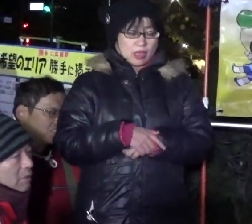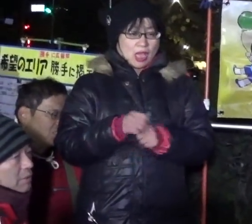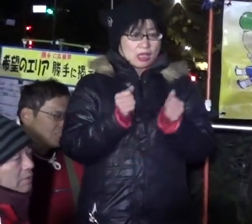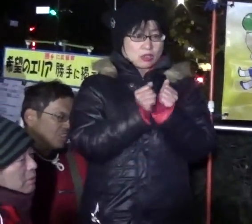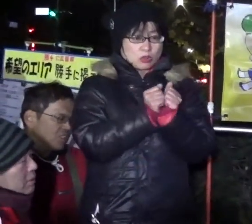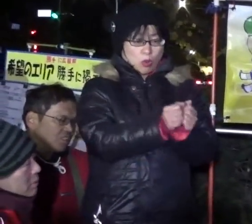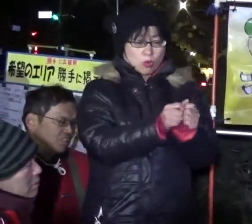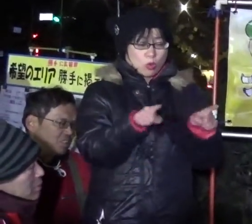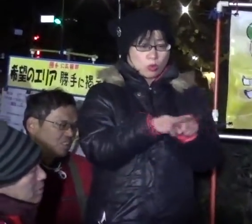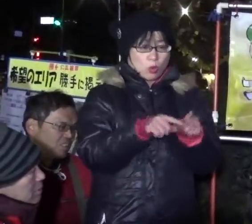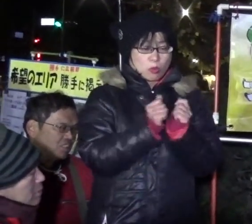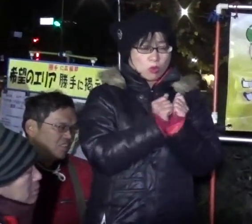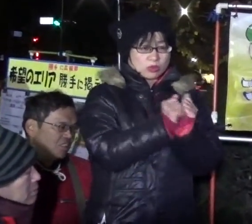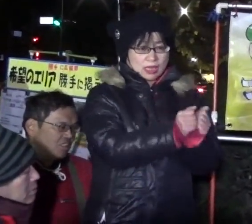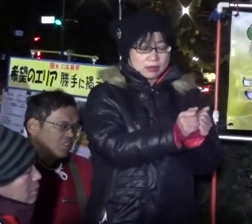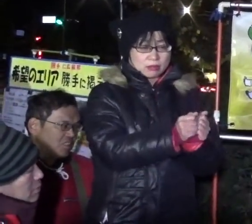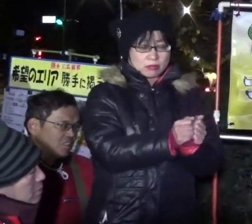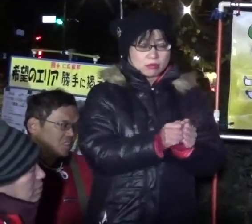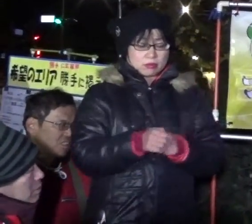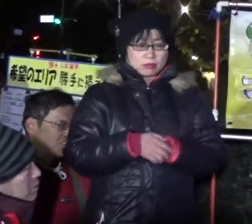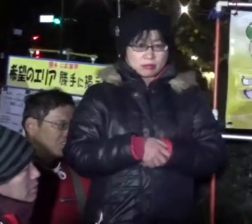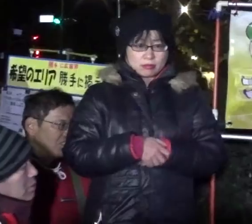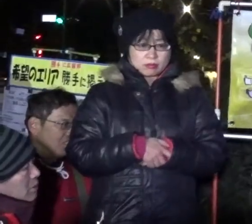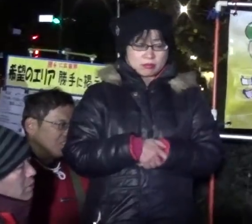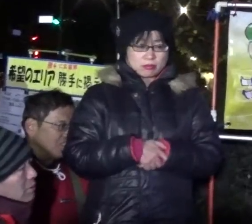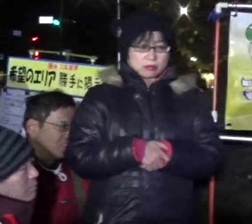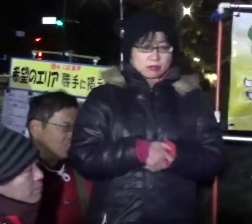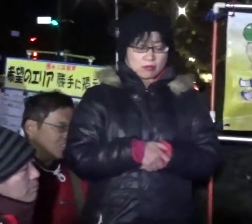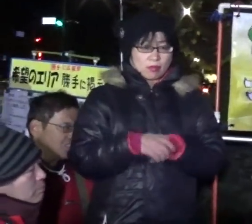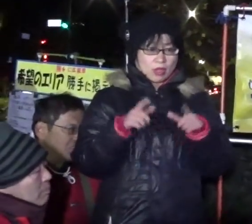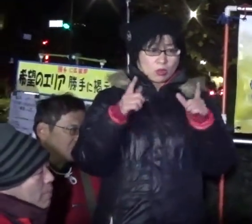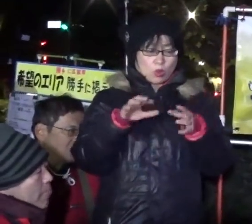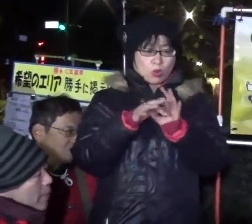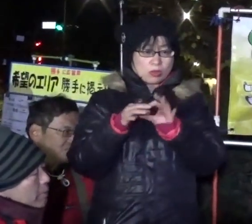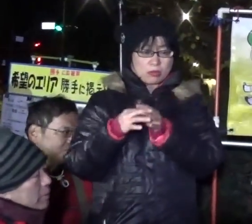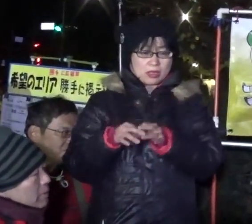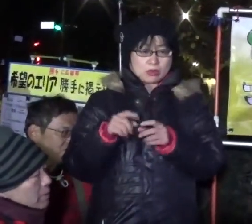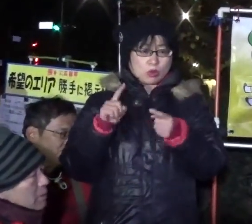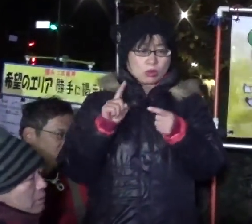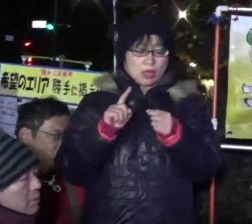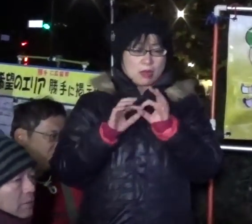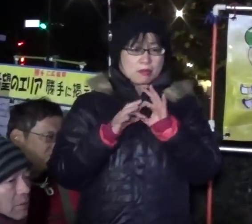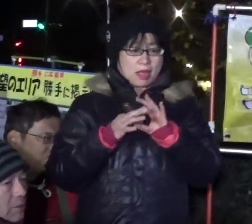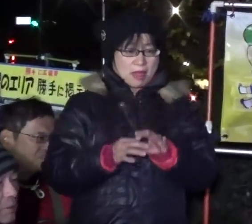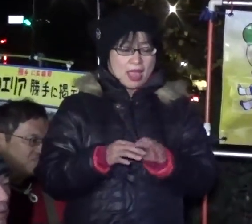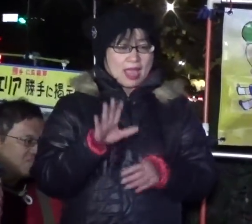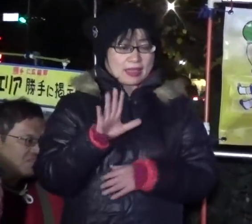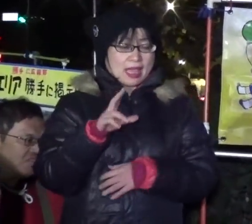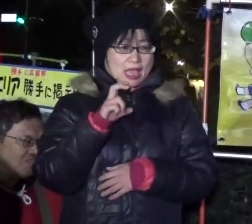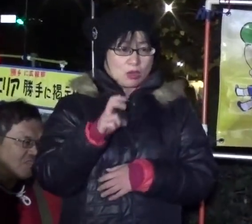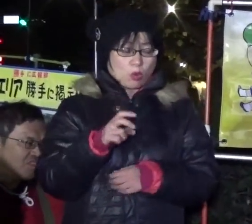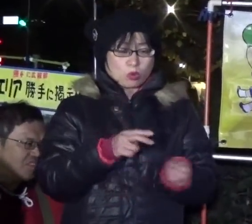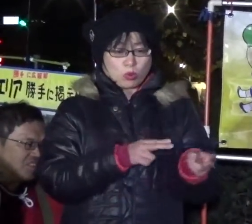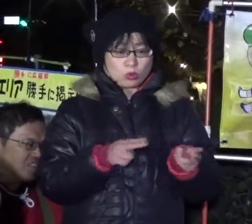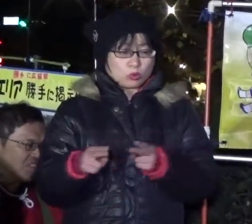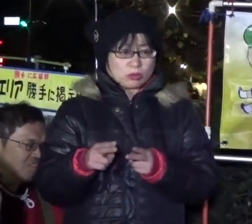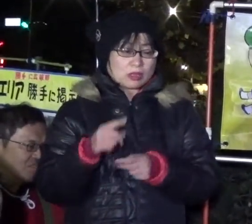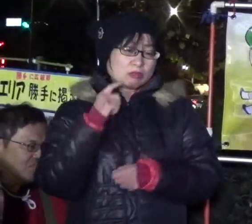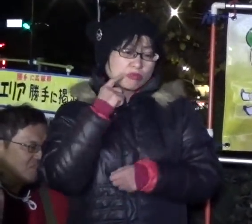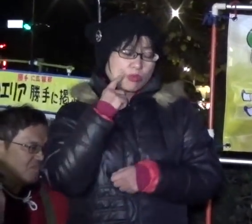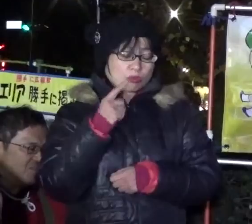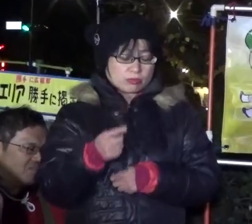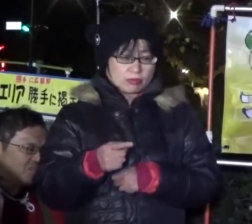をパレルモ条約や批准や東京オリンピックのためのテロ等準備罪と偽って